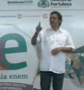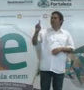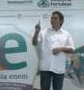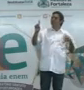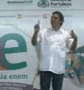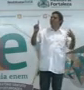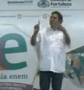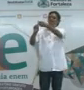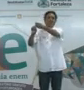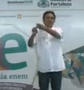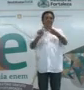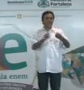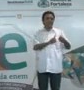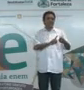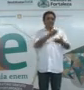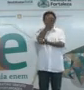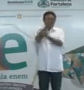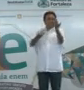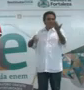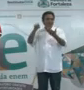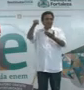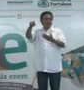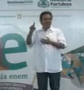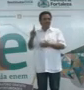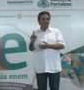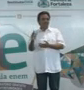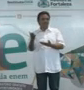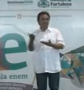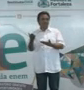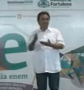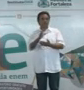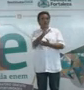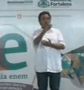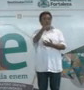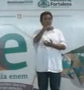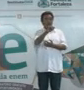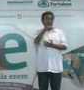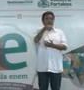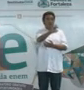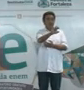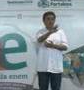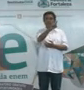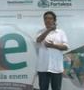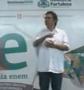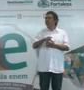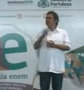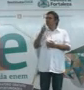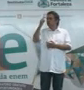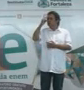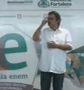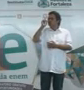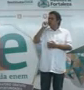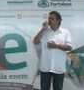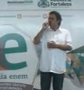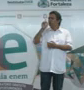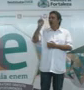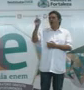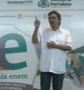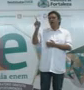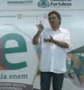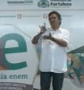Shah Reza Pahlavi foi derrubado o governo, imediatamente Khomeini coloca os Estados Unidos como inimigos número 1 do